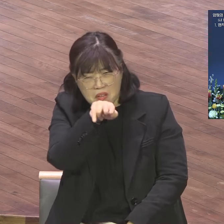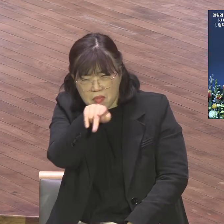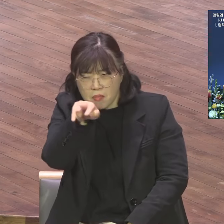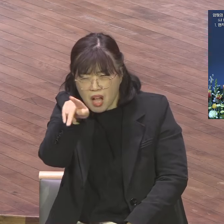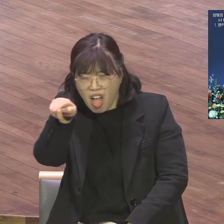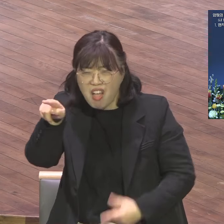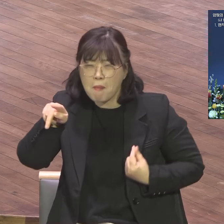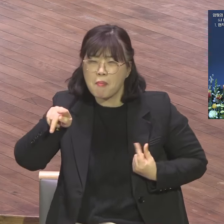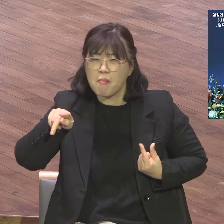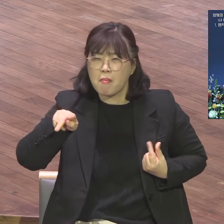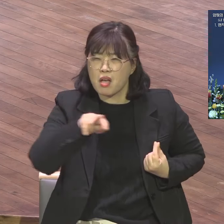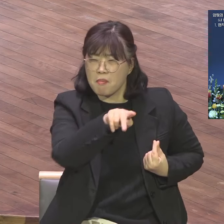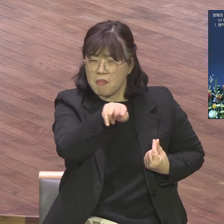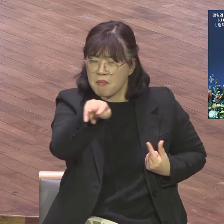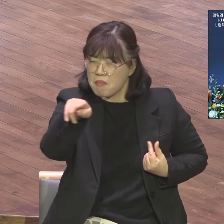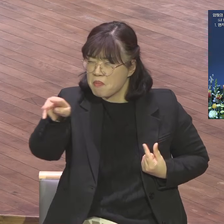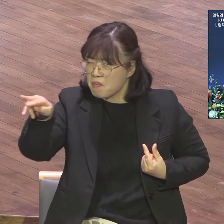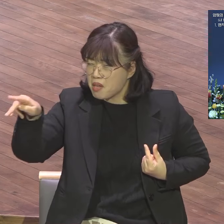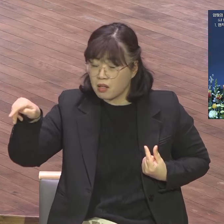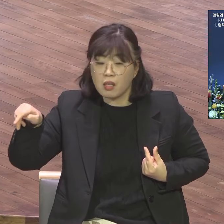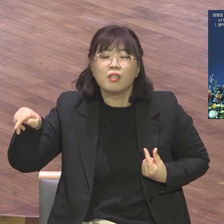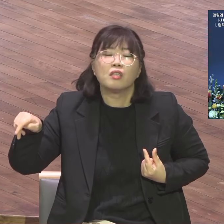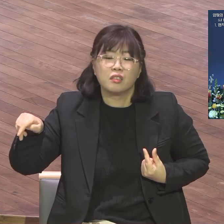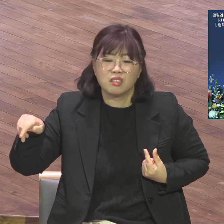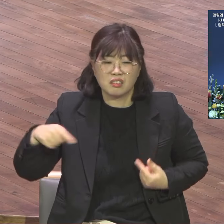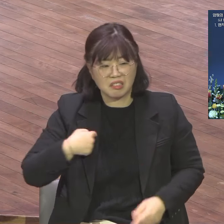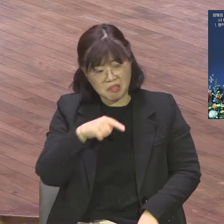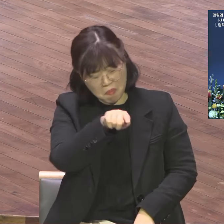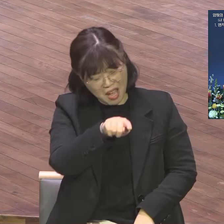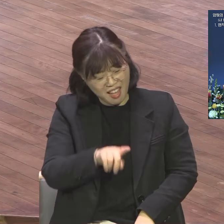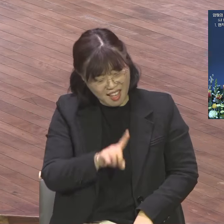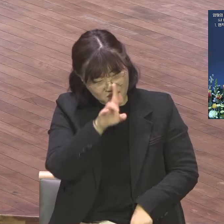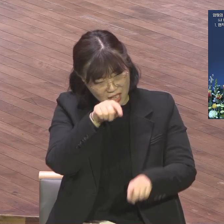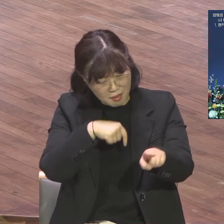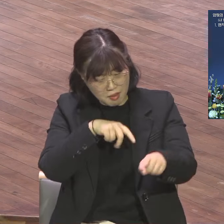나는 맞고 너는 틀렸어. 다른 사람을 지적을 합니다.